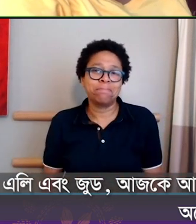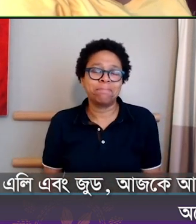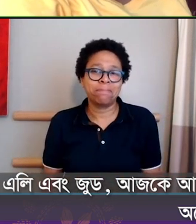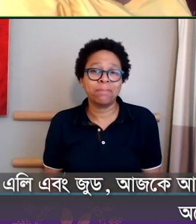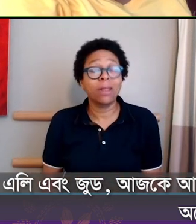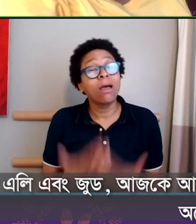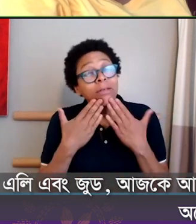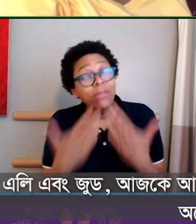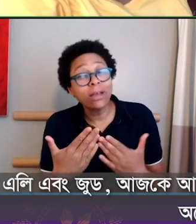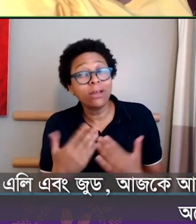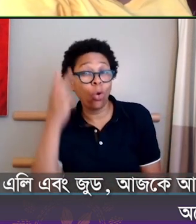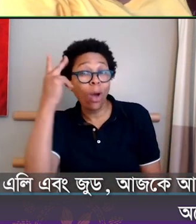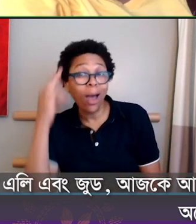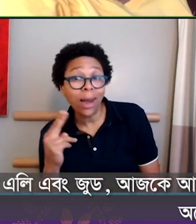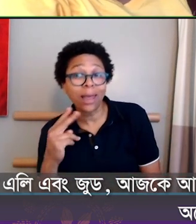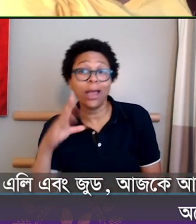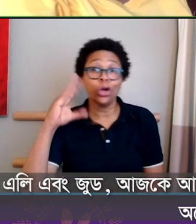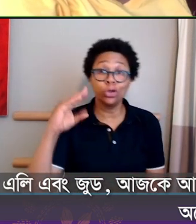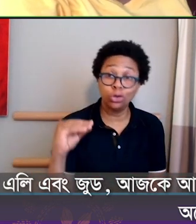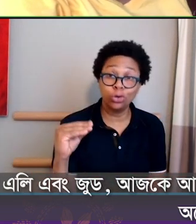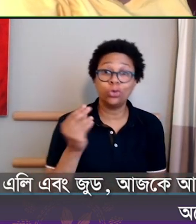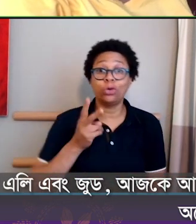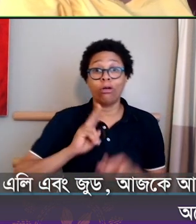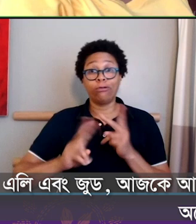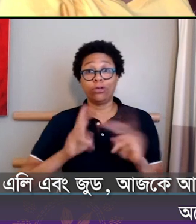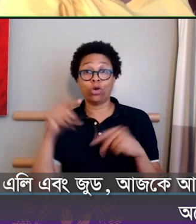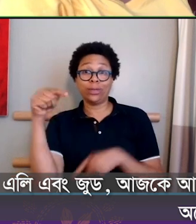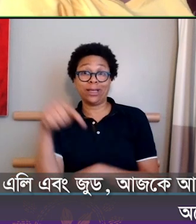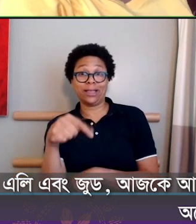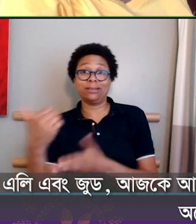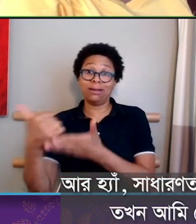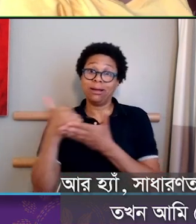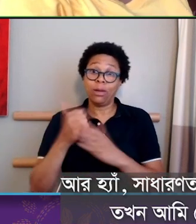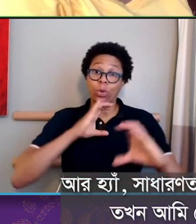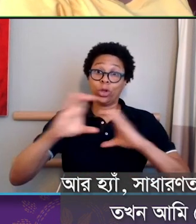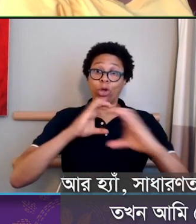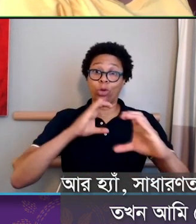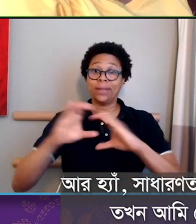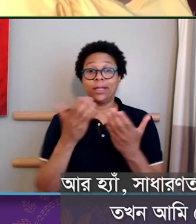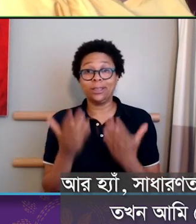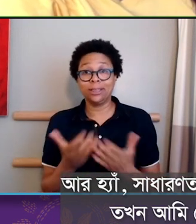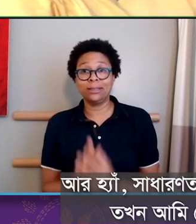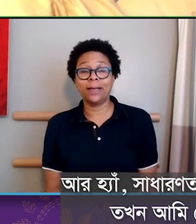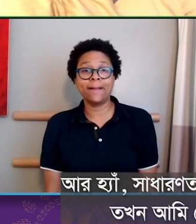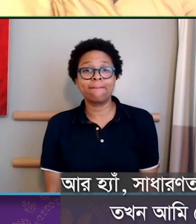so much, Ali and Jude, for helping us today, you know, to have a conversation.